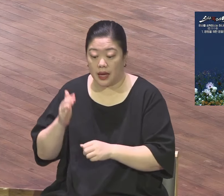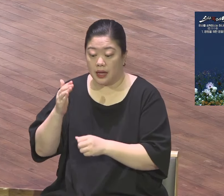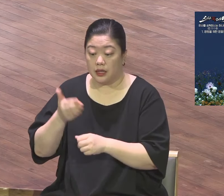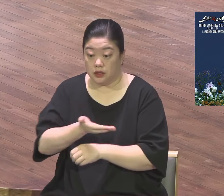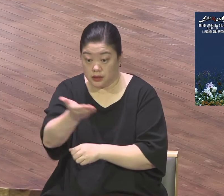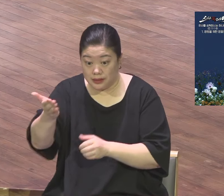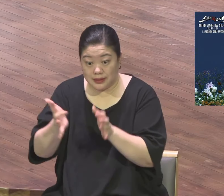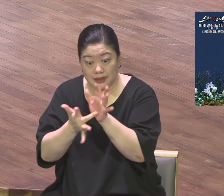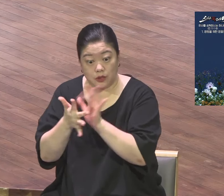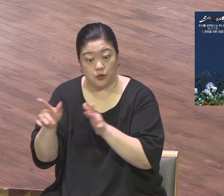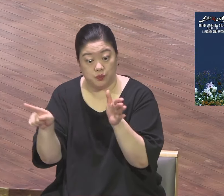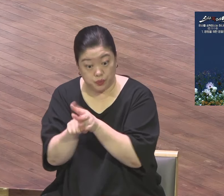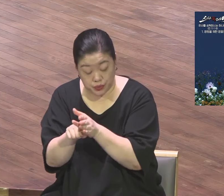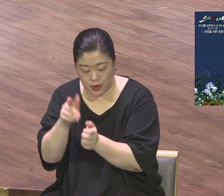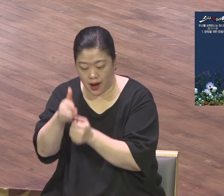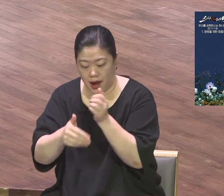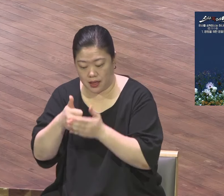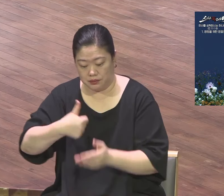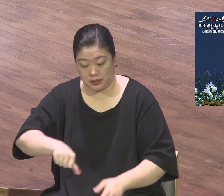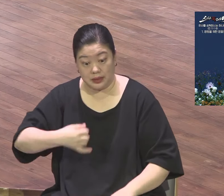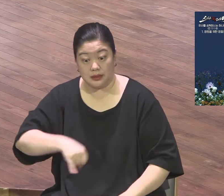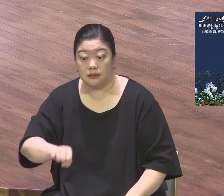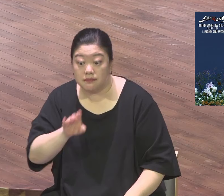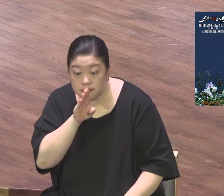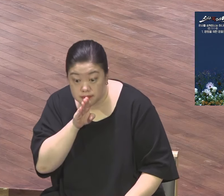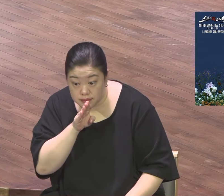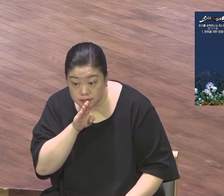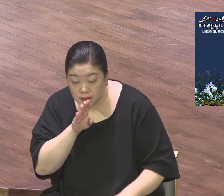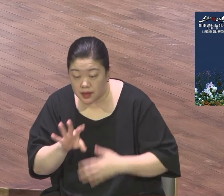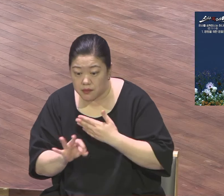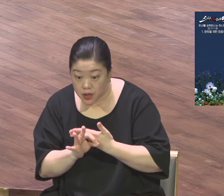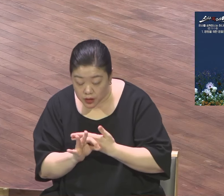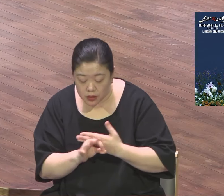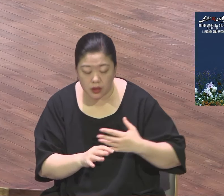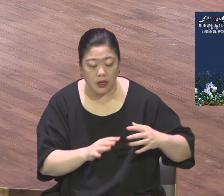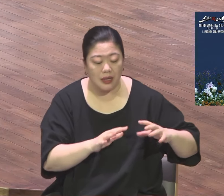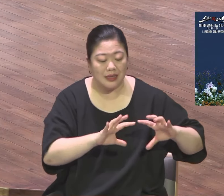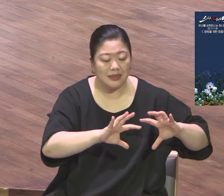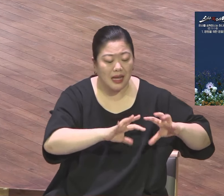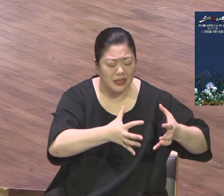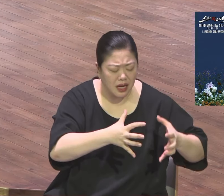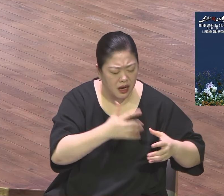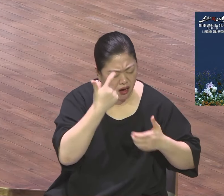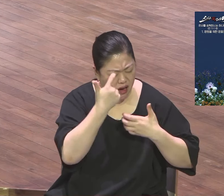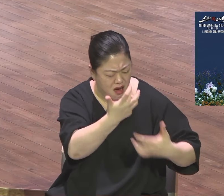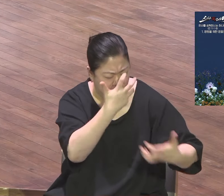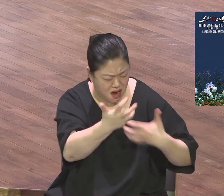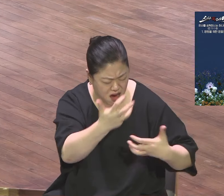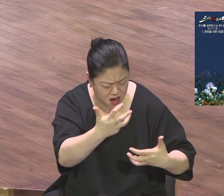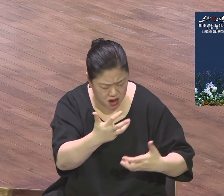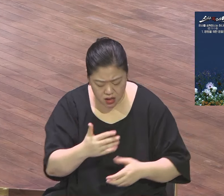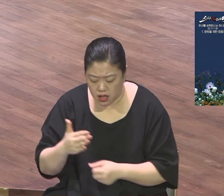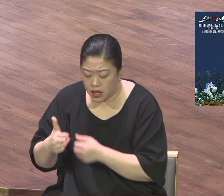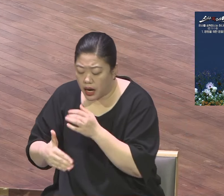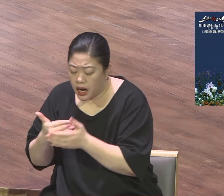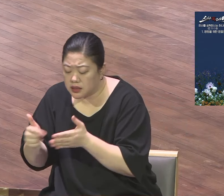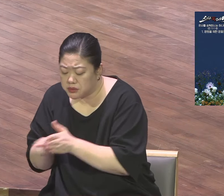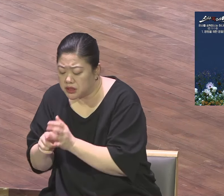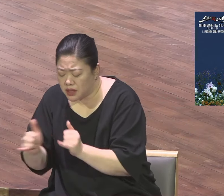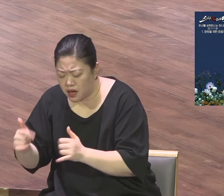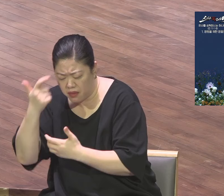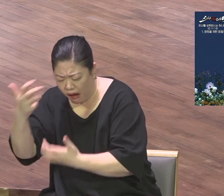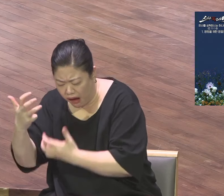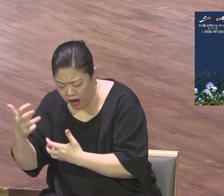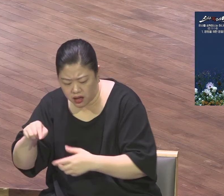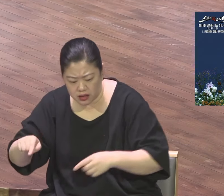사람으로서 삶의 관심사가 달라야 된다는 세상 사람들하고는 달라야 된다고 말하고